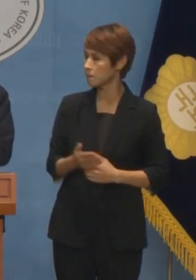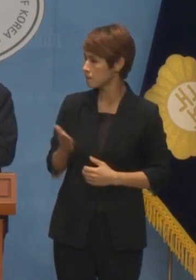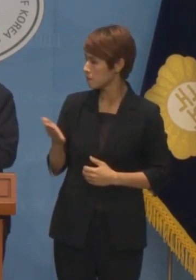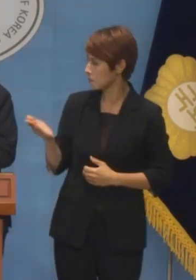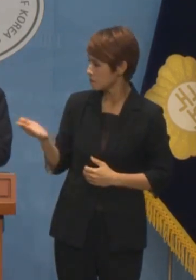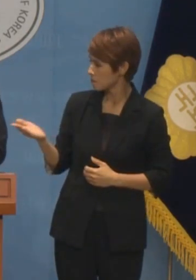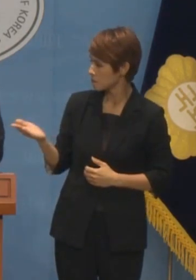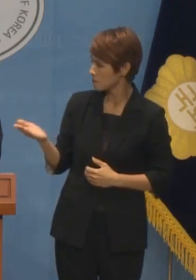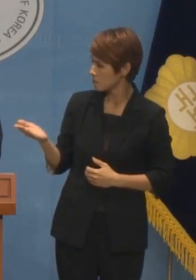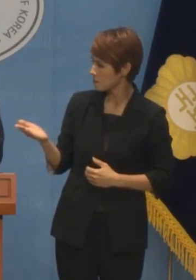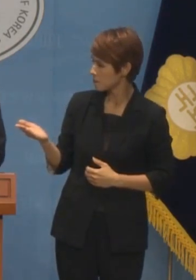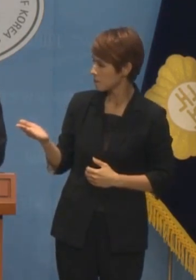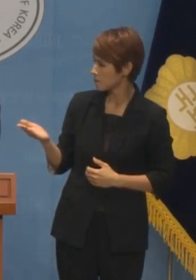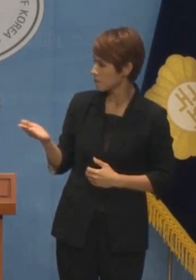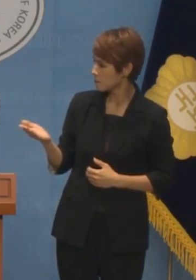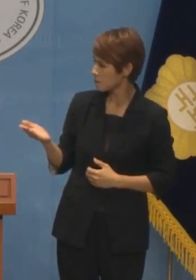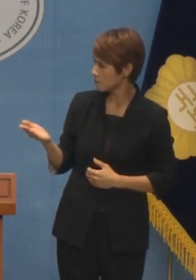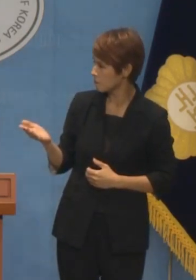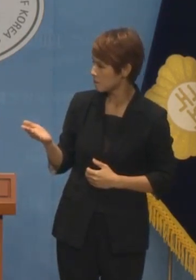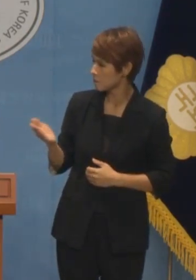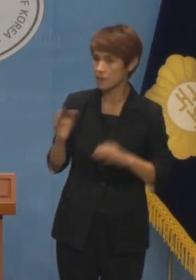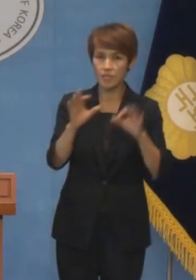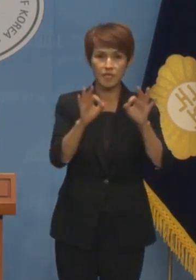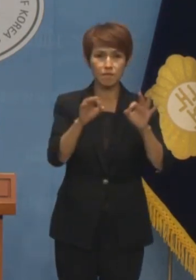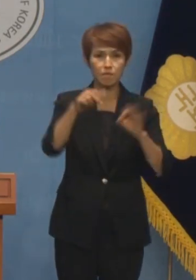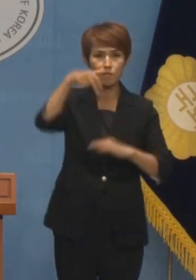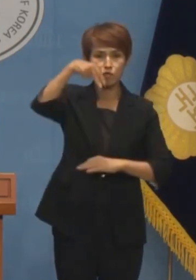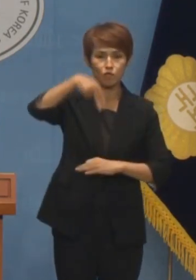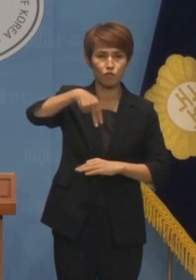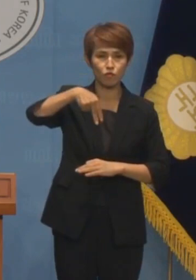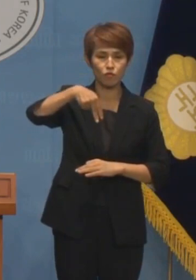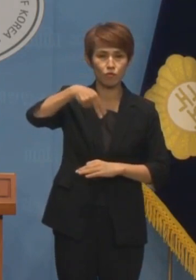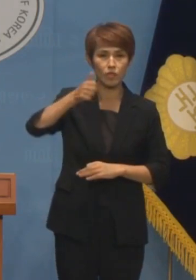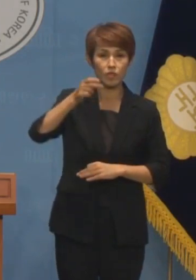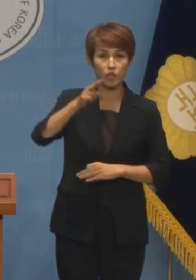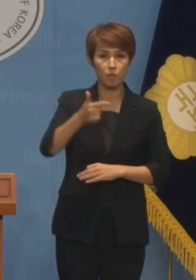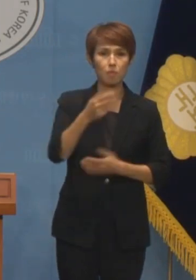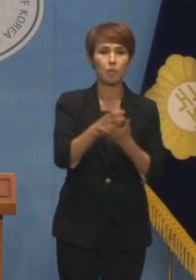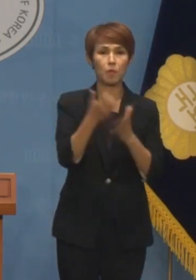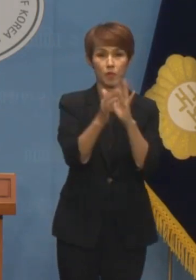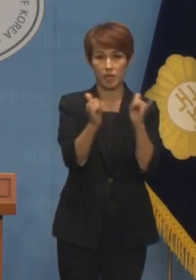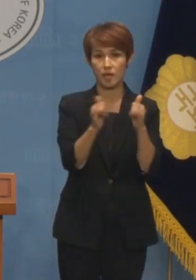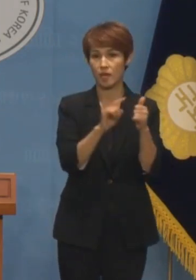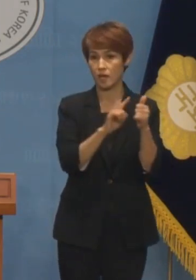여기 한번 보십시오. 이게 김규현 변호사입니다.